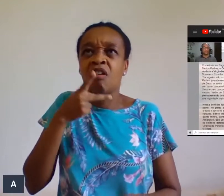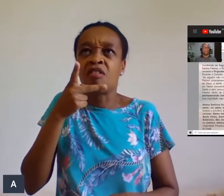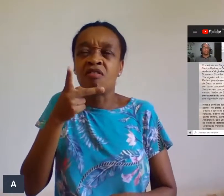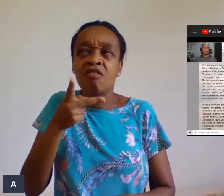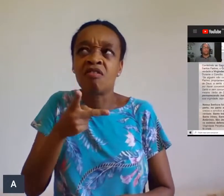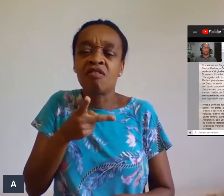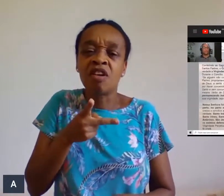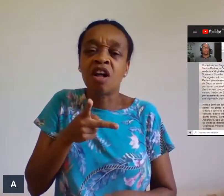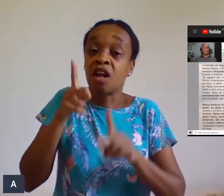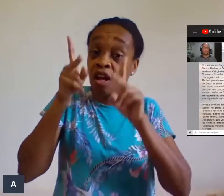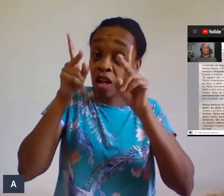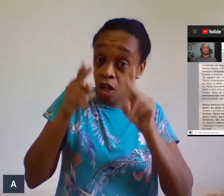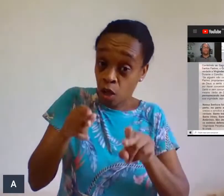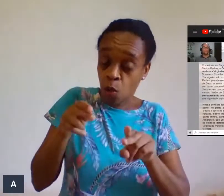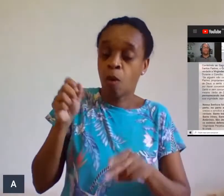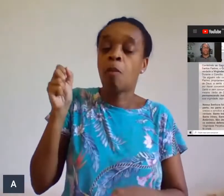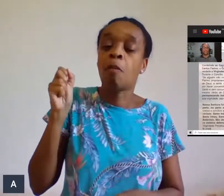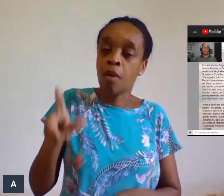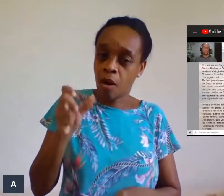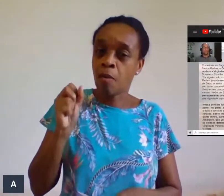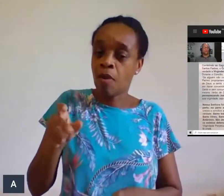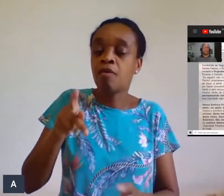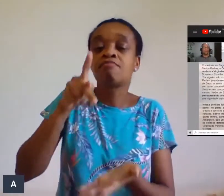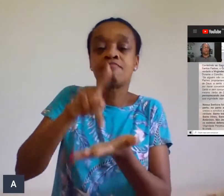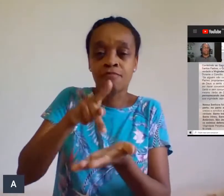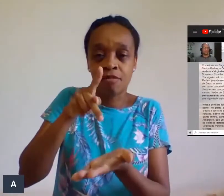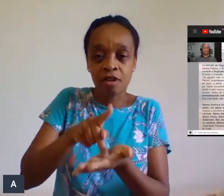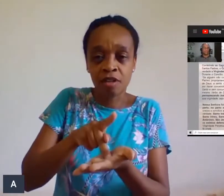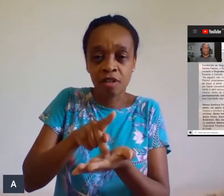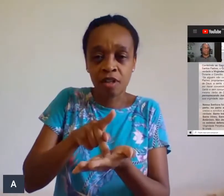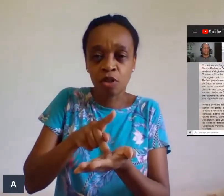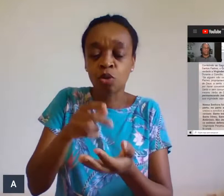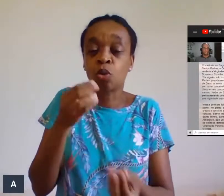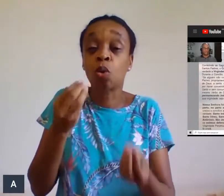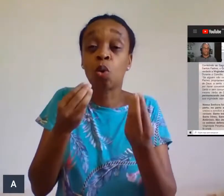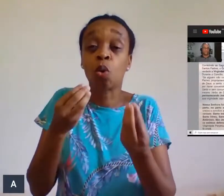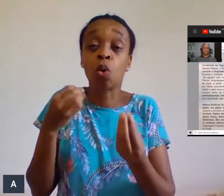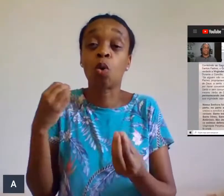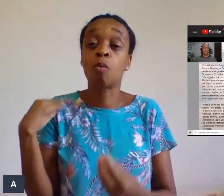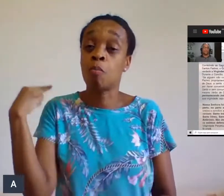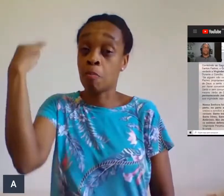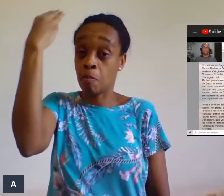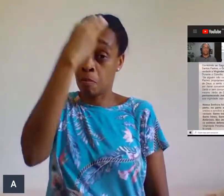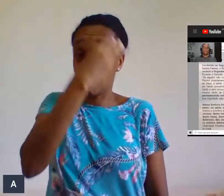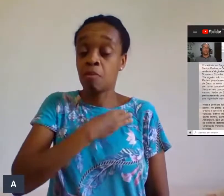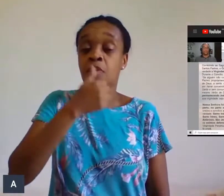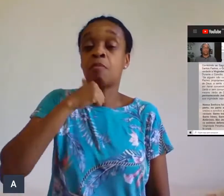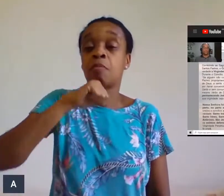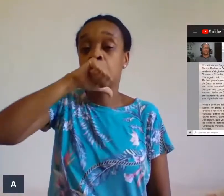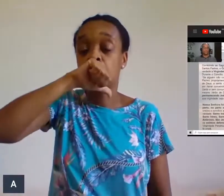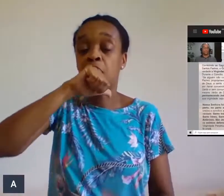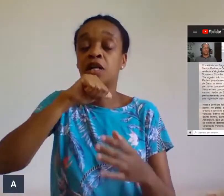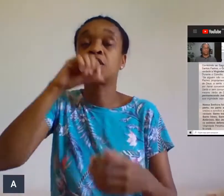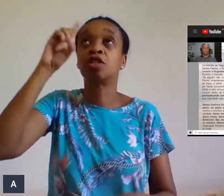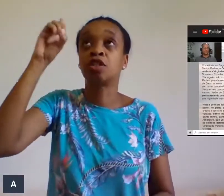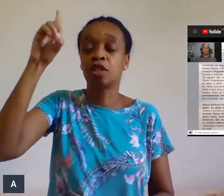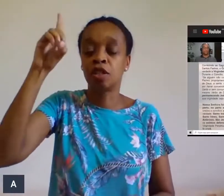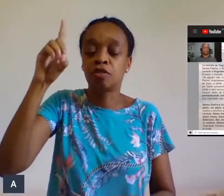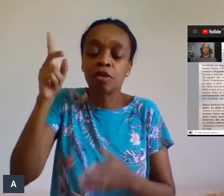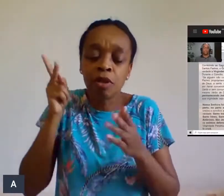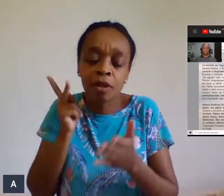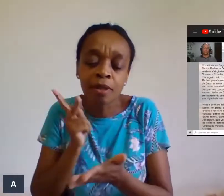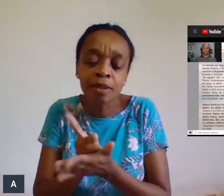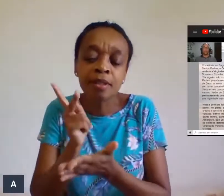santos padres, propriamente segundo a verdade, como a Mãe de Deus, a Santa, sempre Virgem Imaculada Maria, por